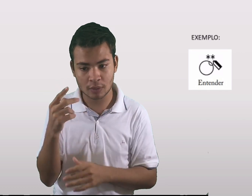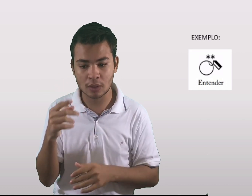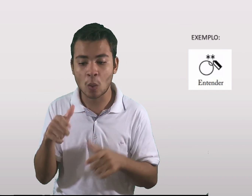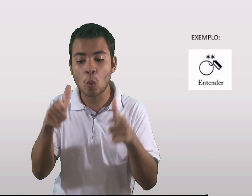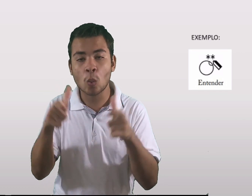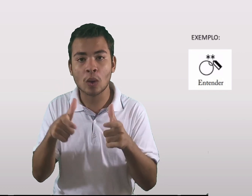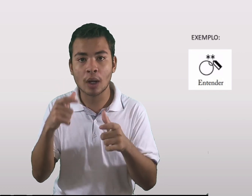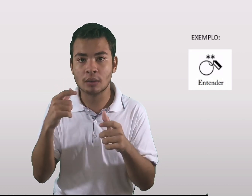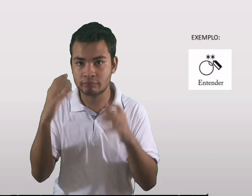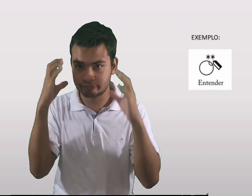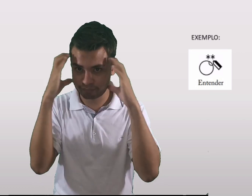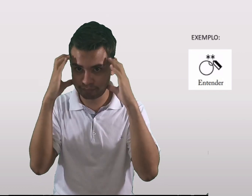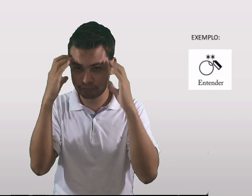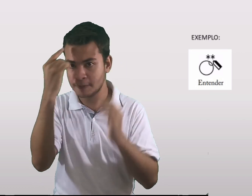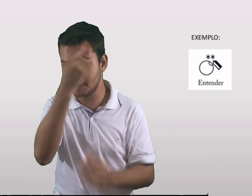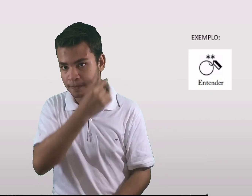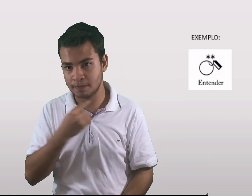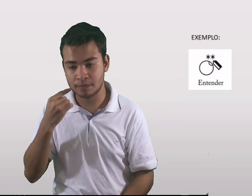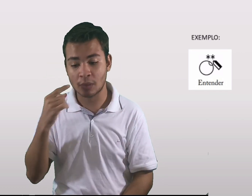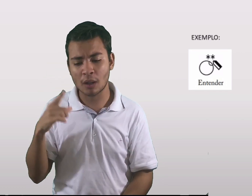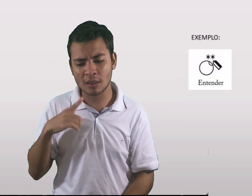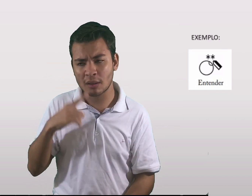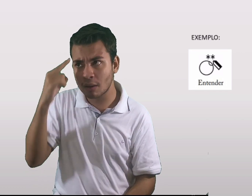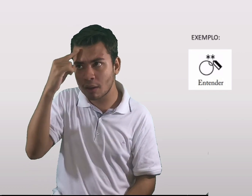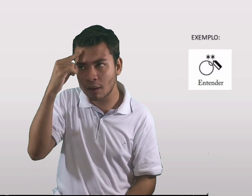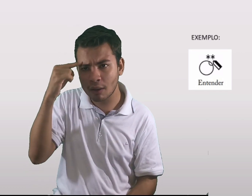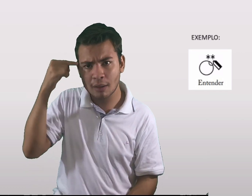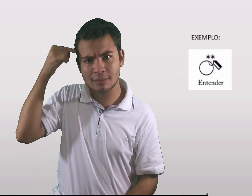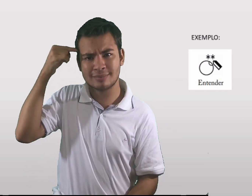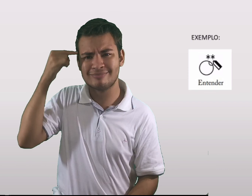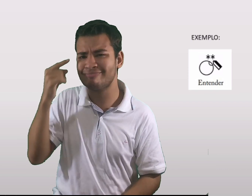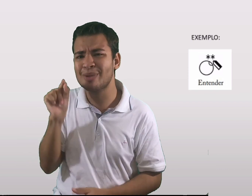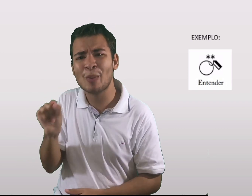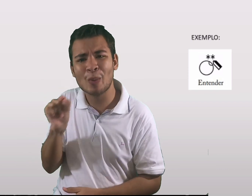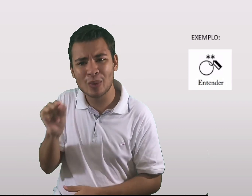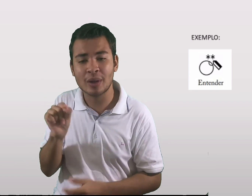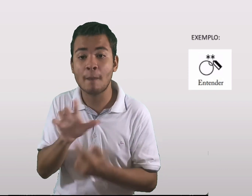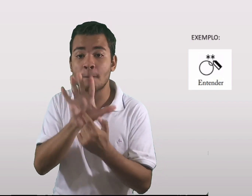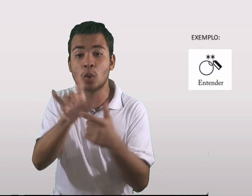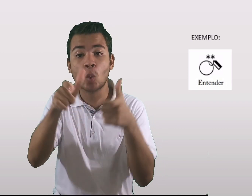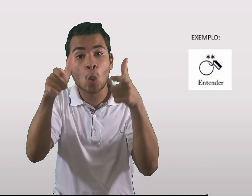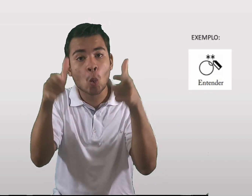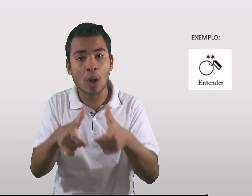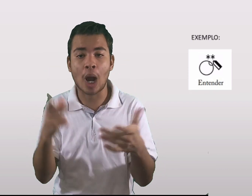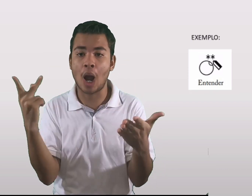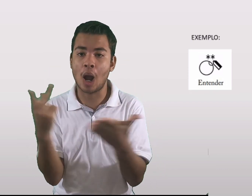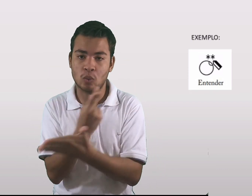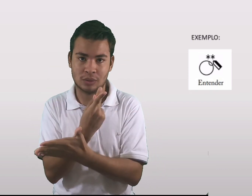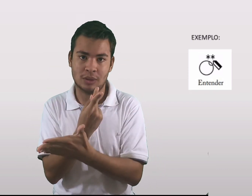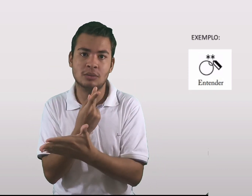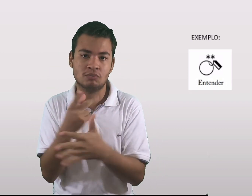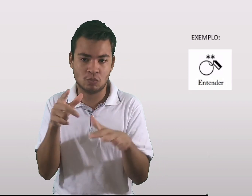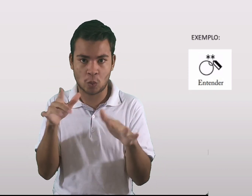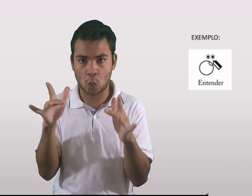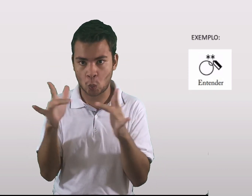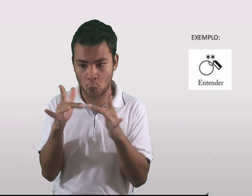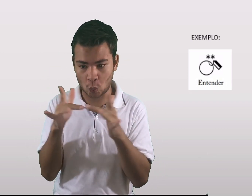tocar, ele tem um contato duplo na cabeça. E aí você vê essa meia-lua desenhada na